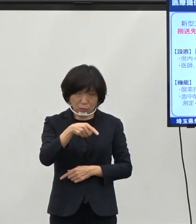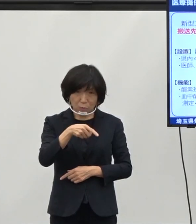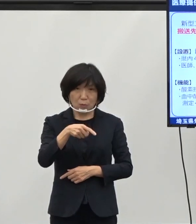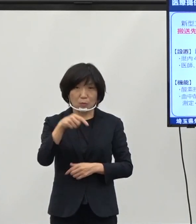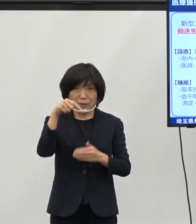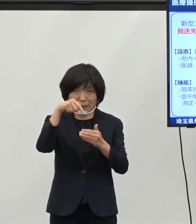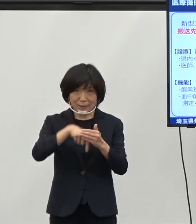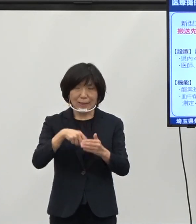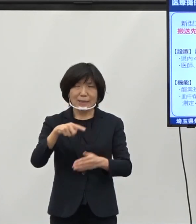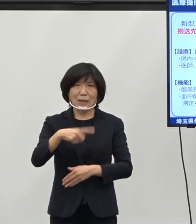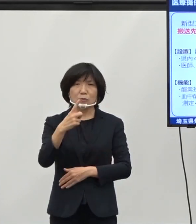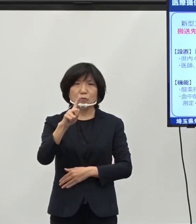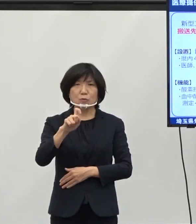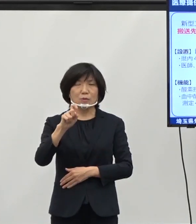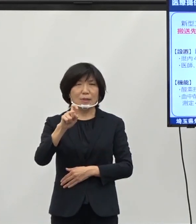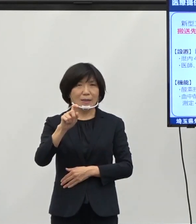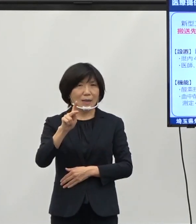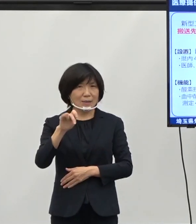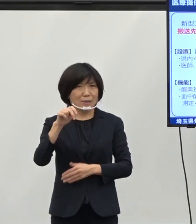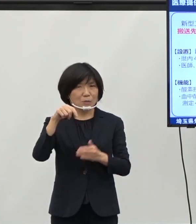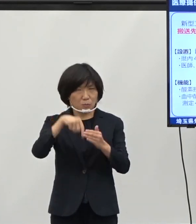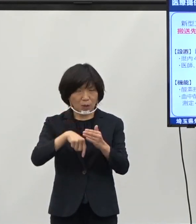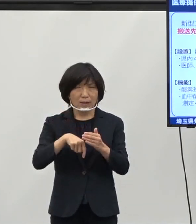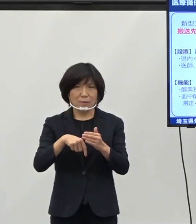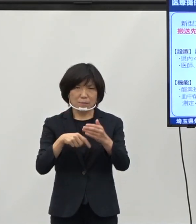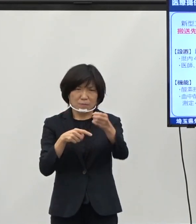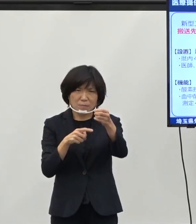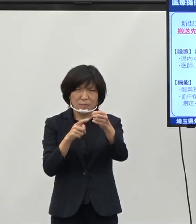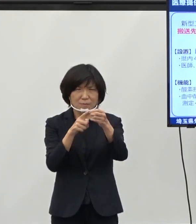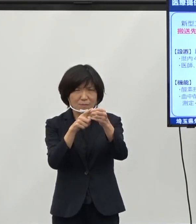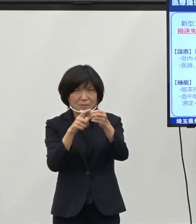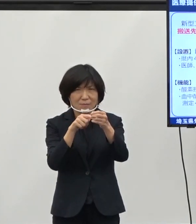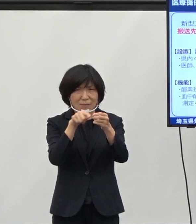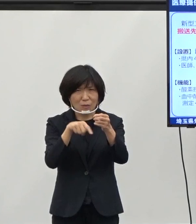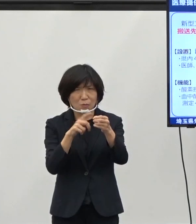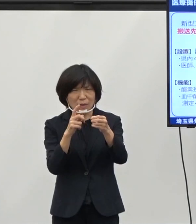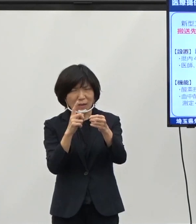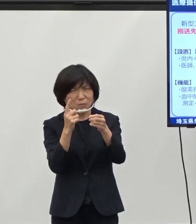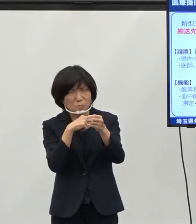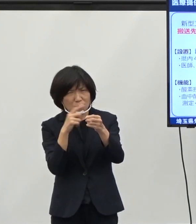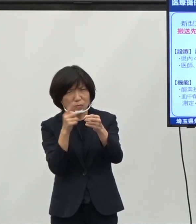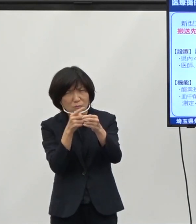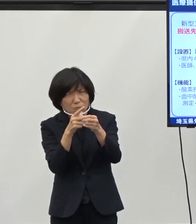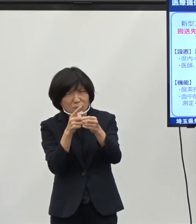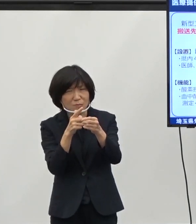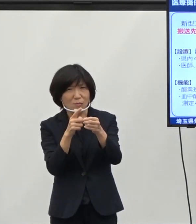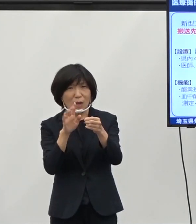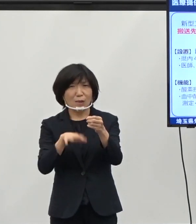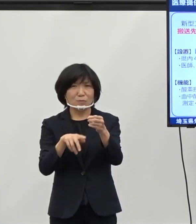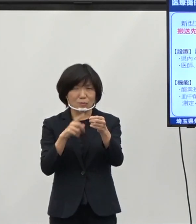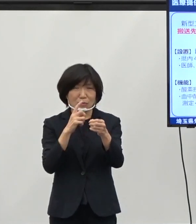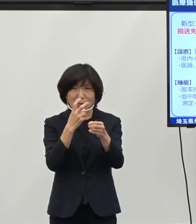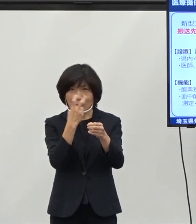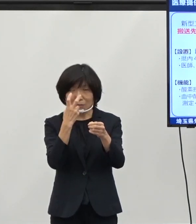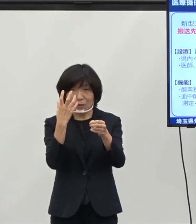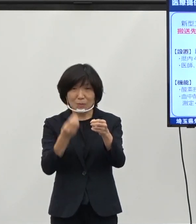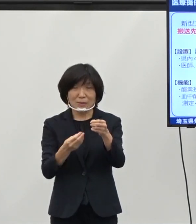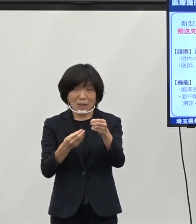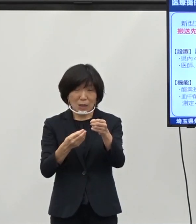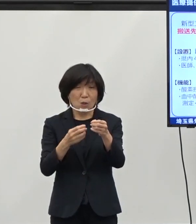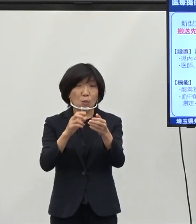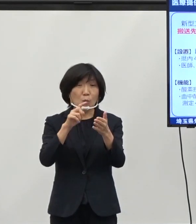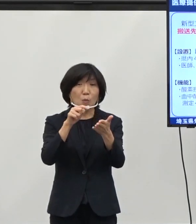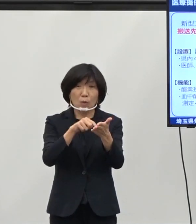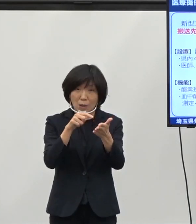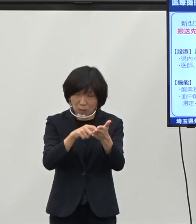まり190回分に異物が混入していることを確認をしました。そこでこれを使用せずに武田